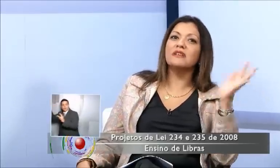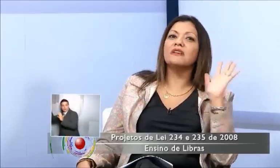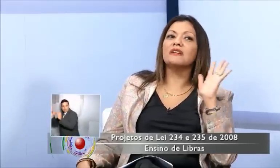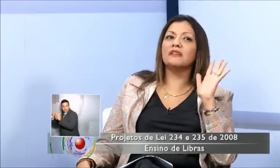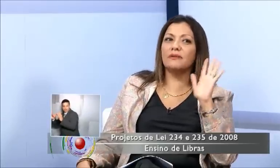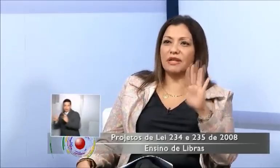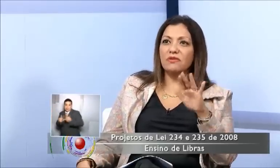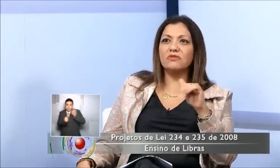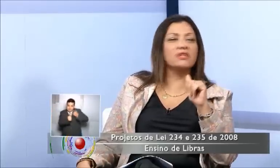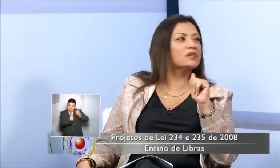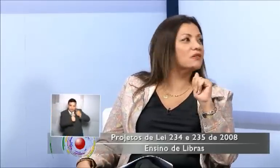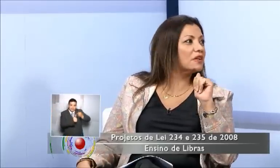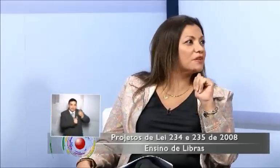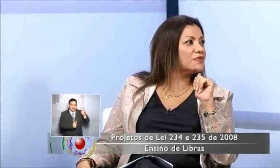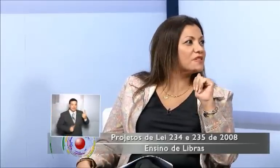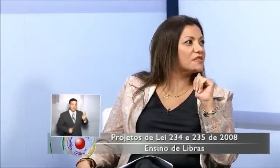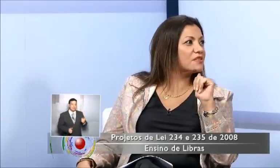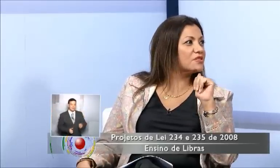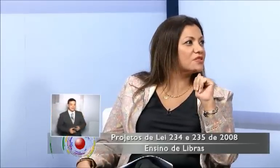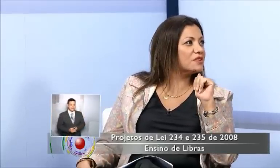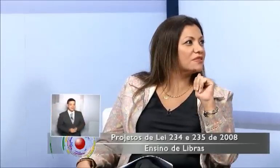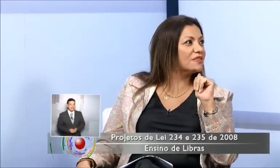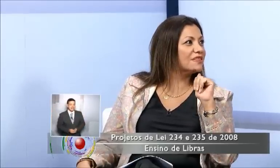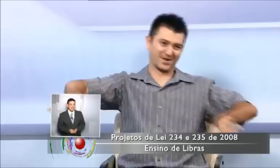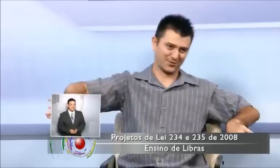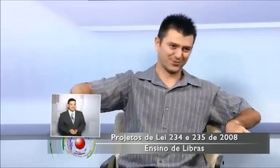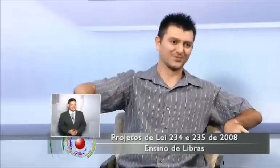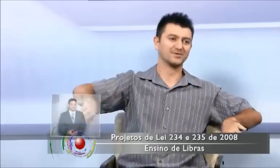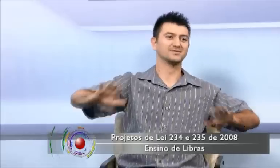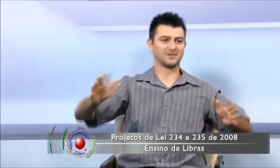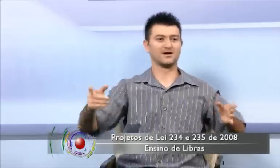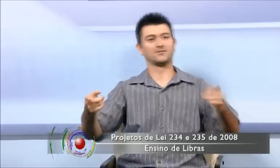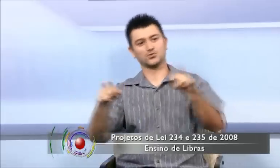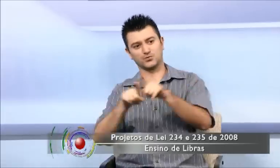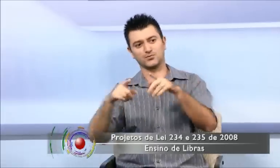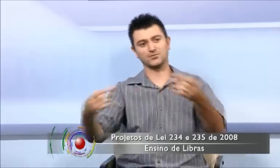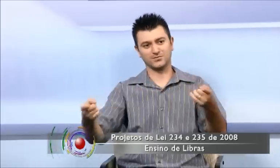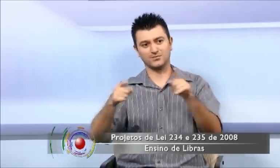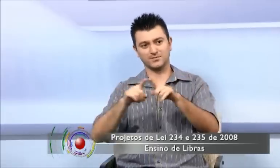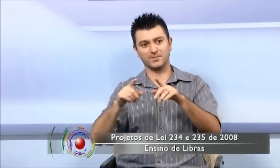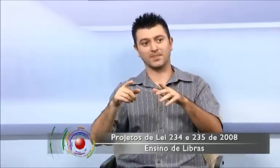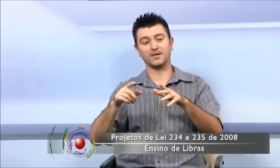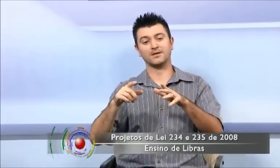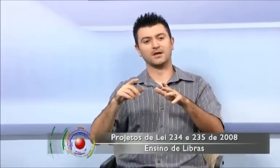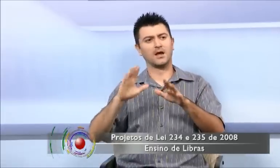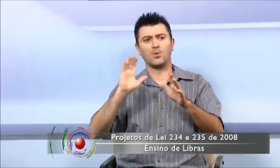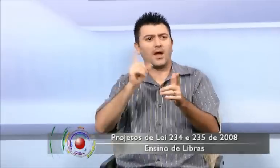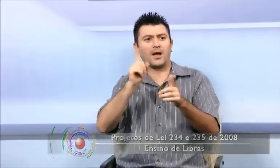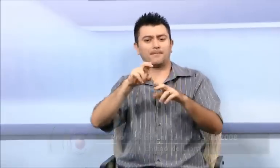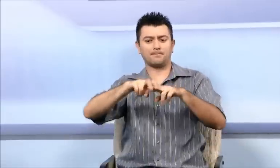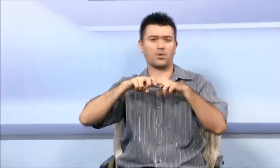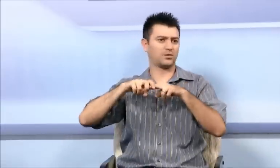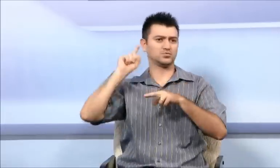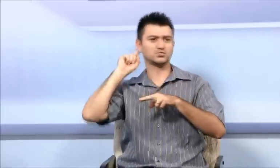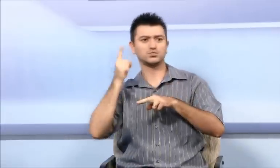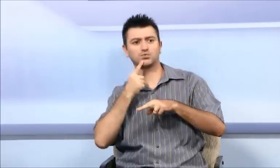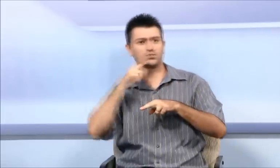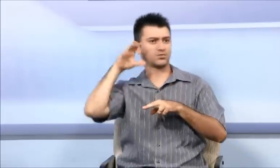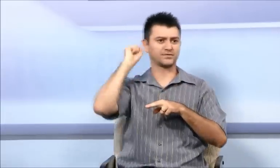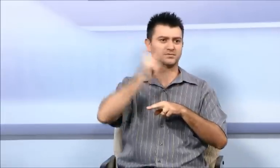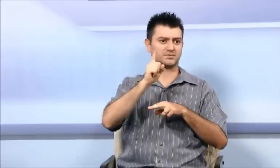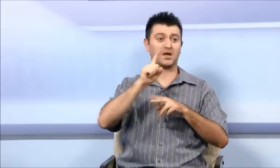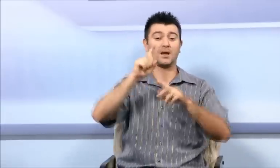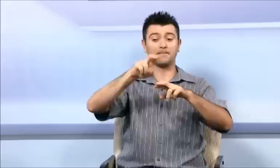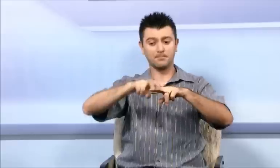antes que também não tinham a deficiência? Não, é a primeira namorada, a gente já separou um tempo, depois voltou, teve algumas